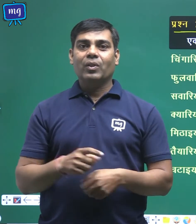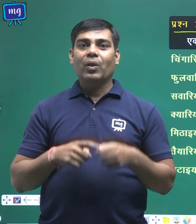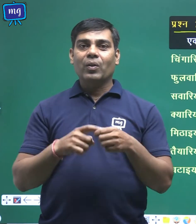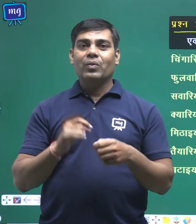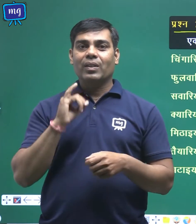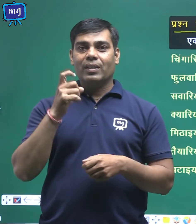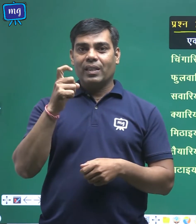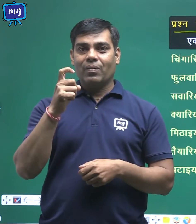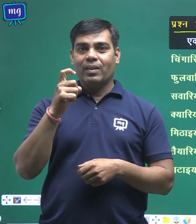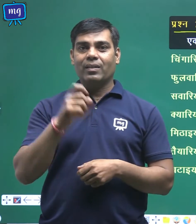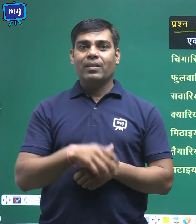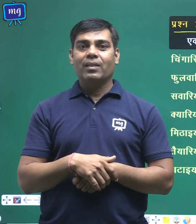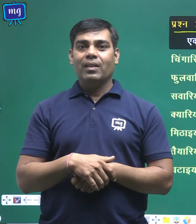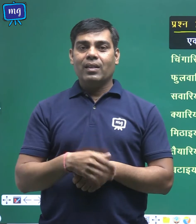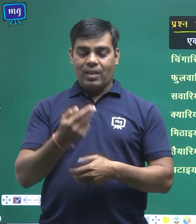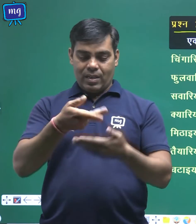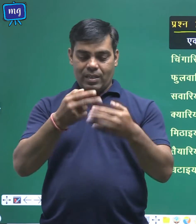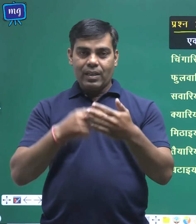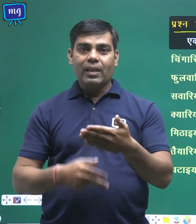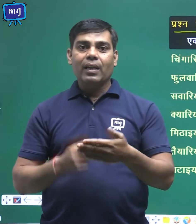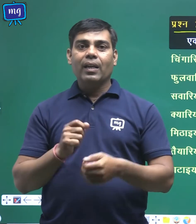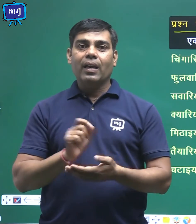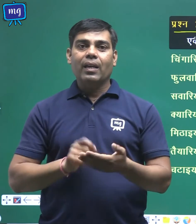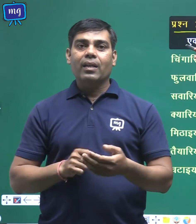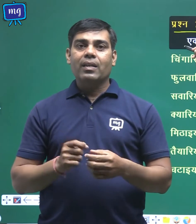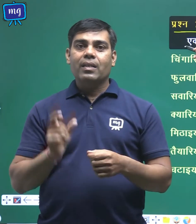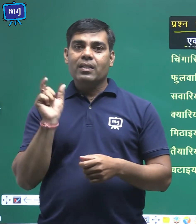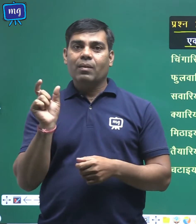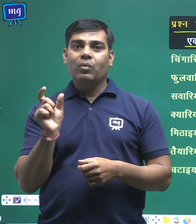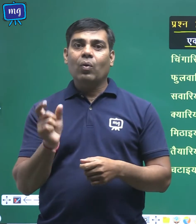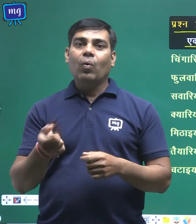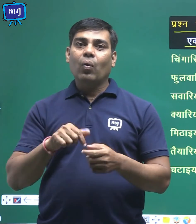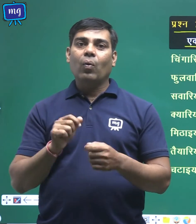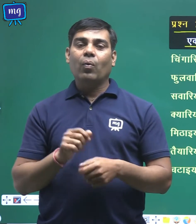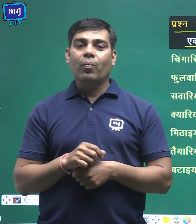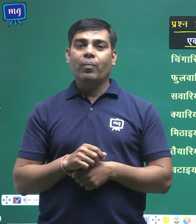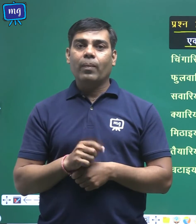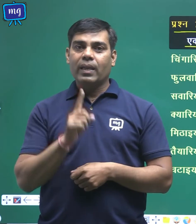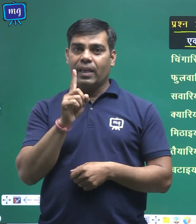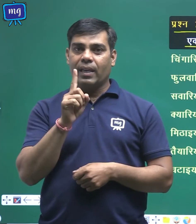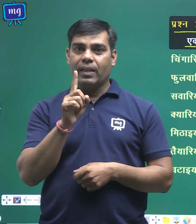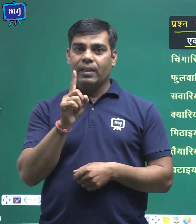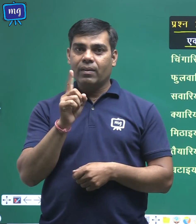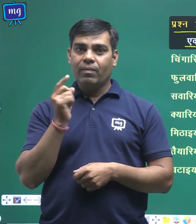7, नीचे लिखे शब्दों को एक वचन में